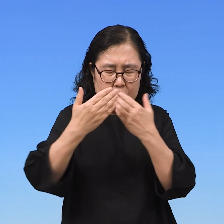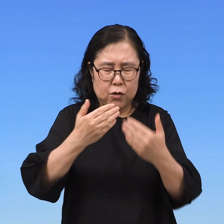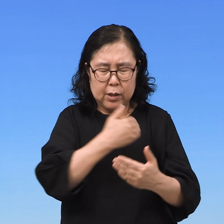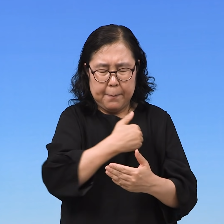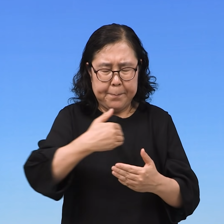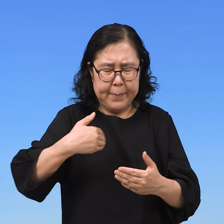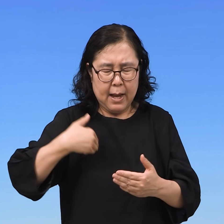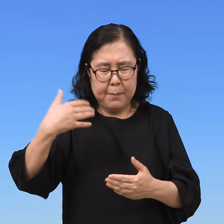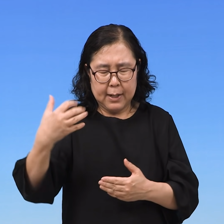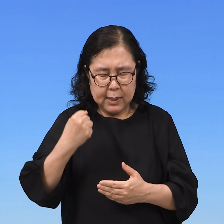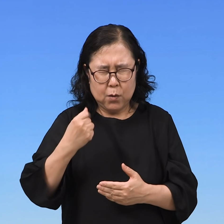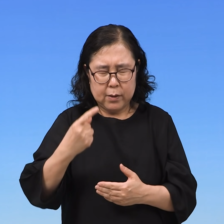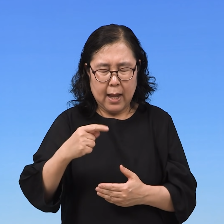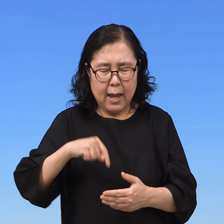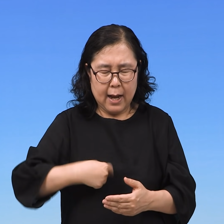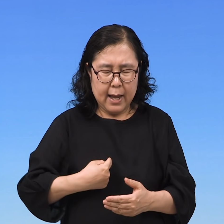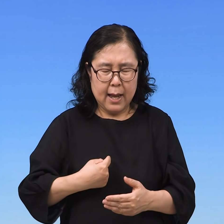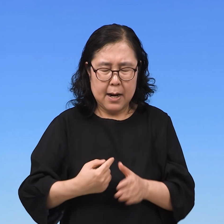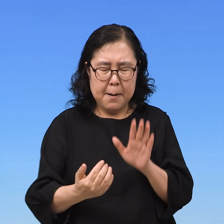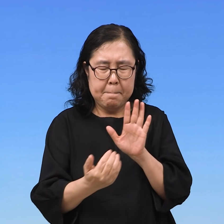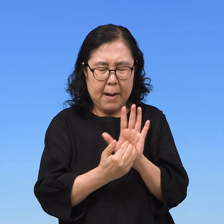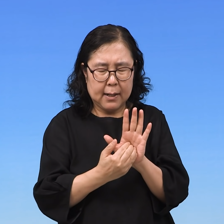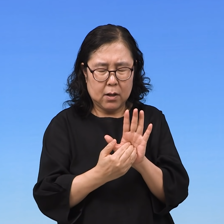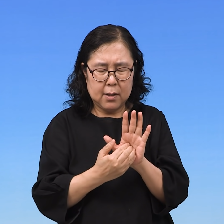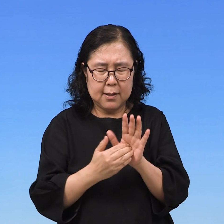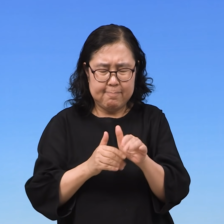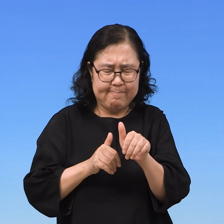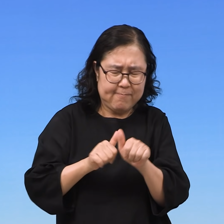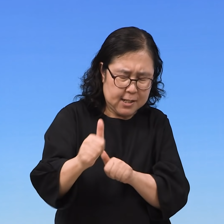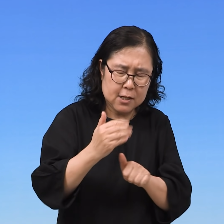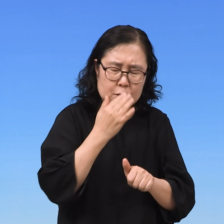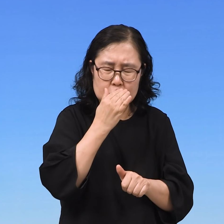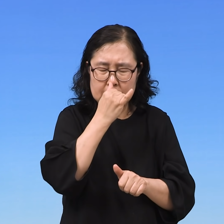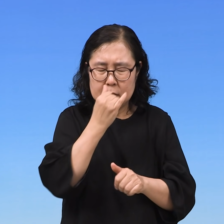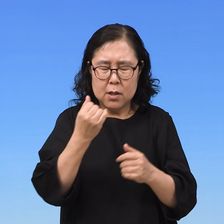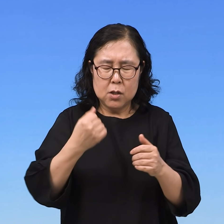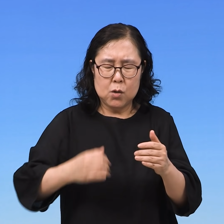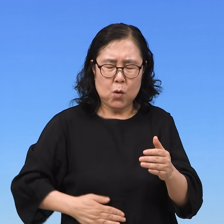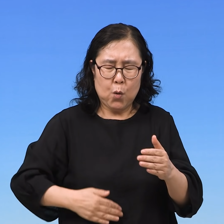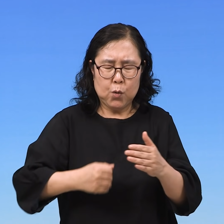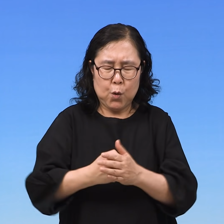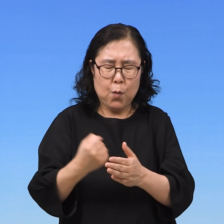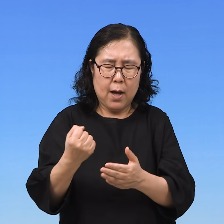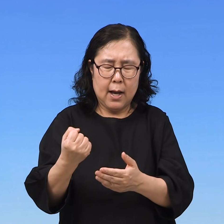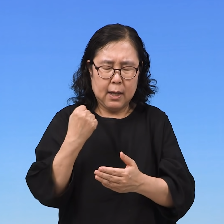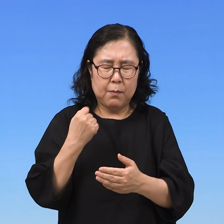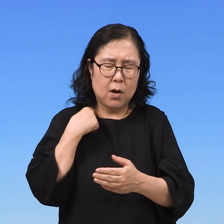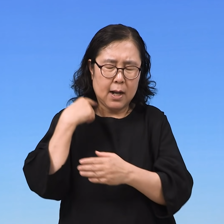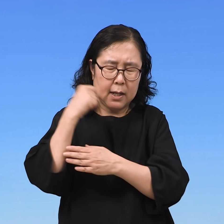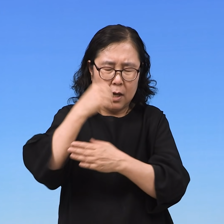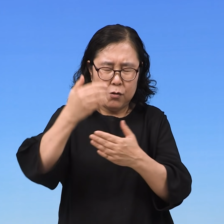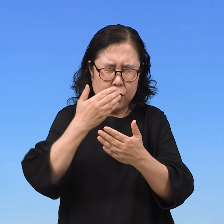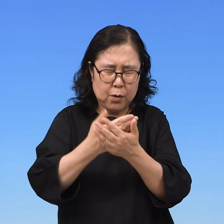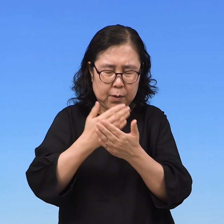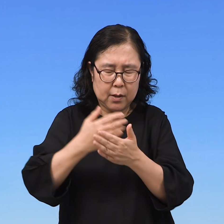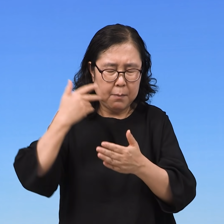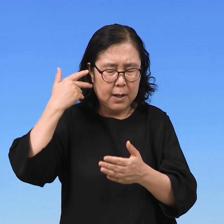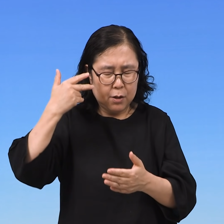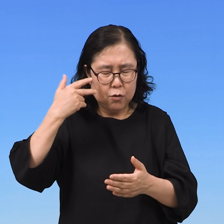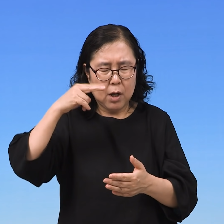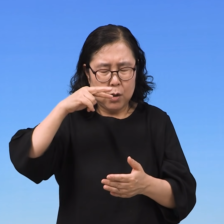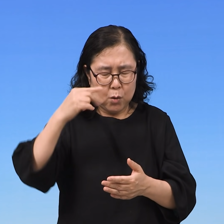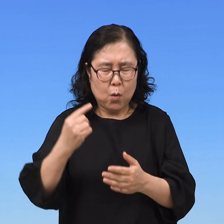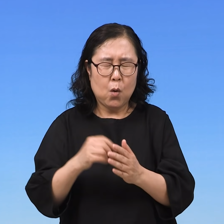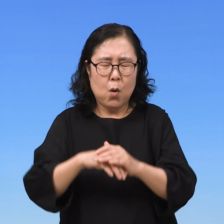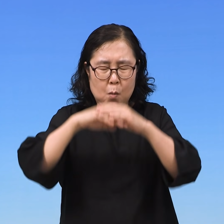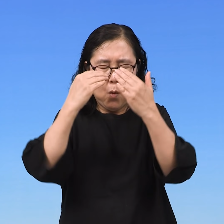가지고 아버지 내게 이 장애물들을 뚫고 나갈 수 있는 용기와 힘을 허락하여 주시옵소서. 이번